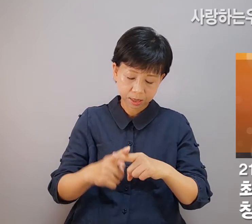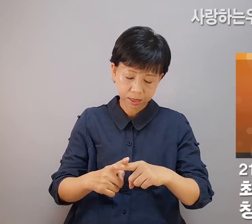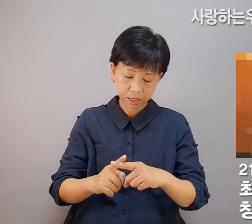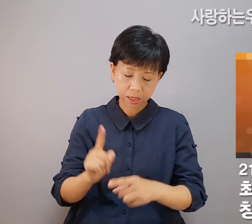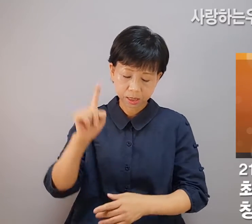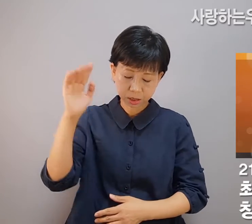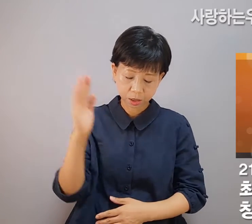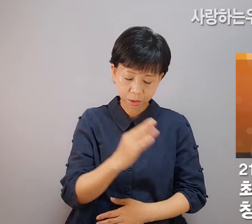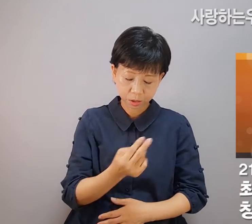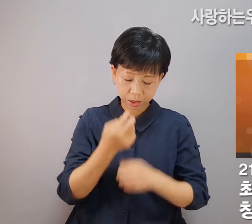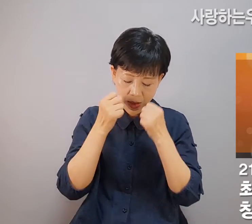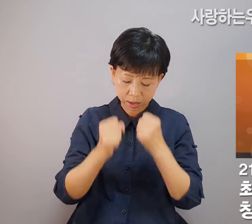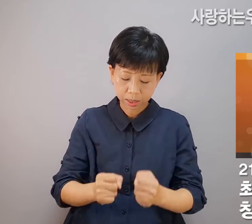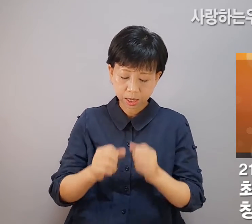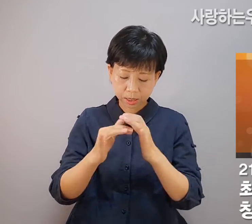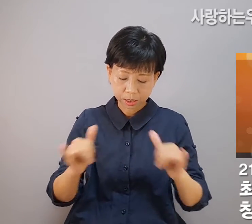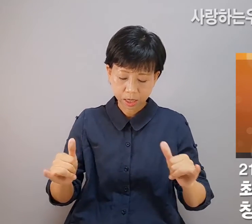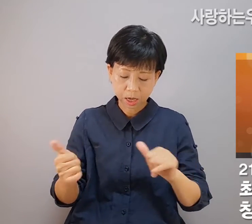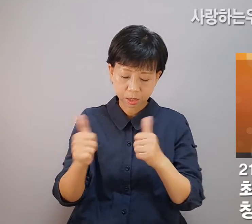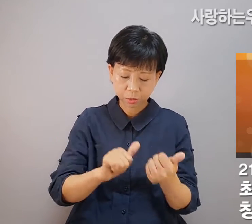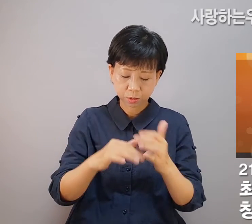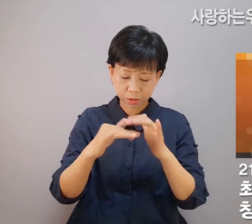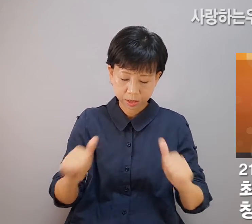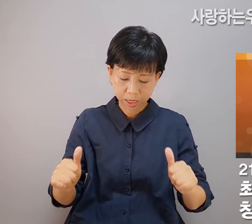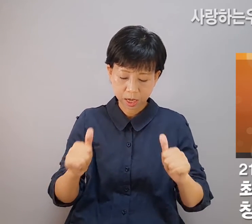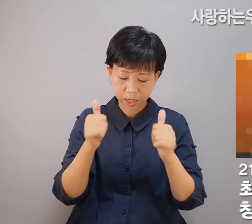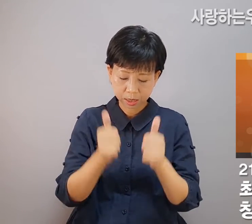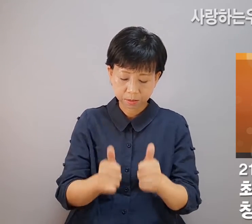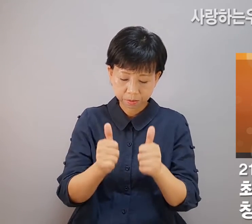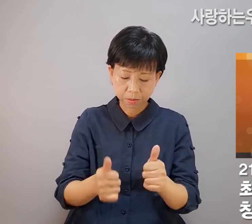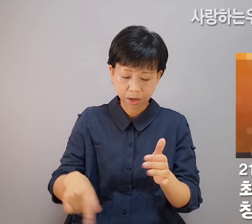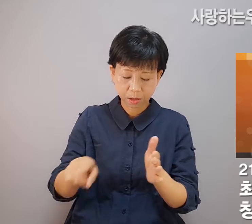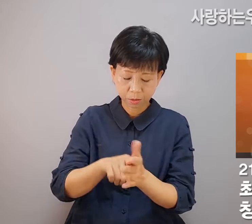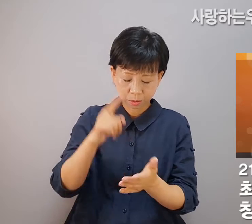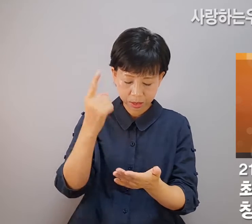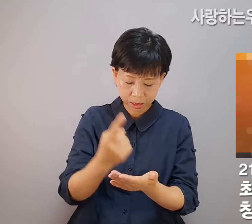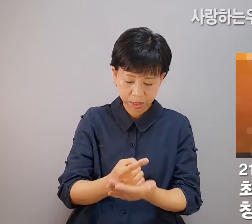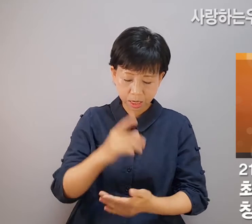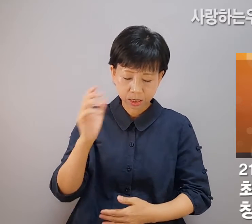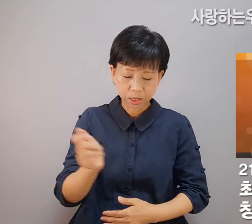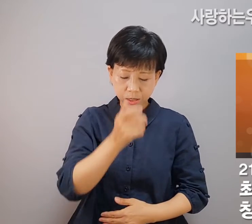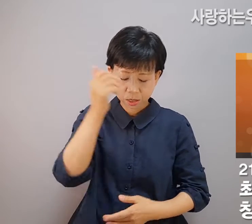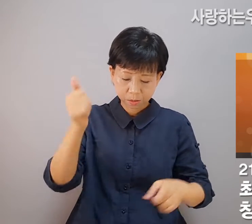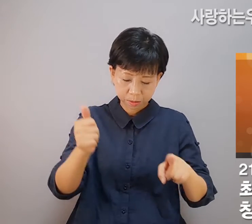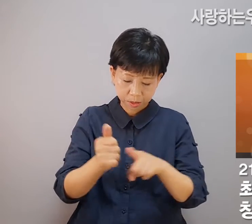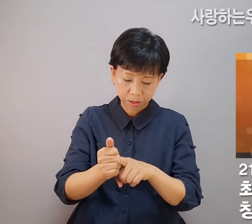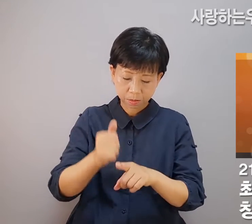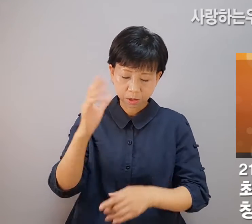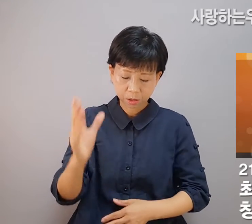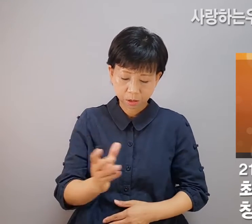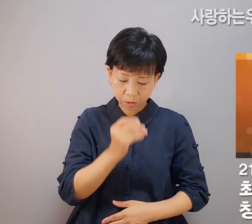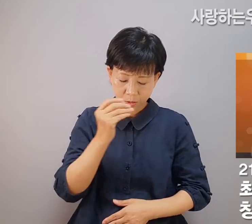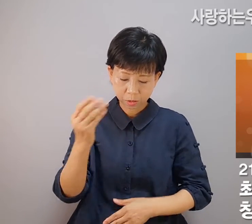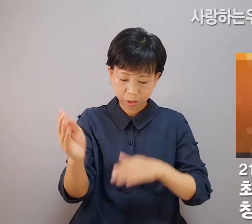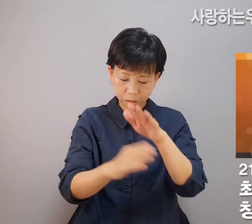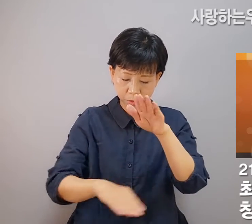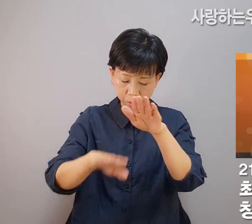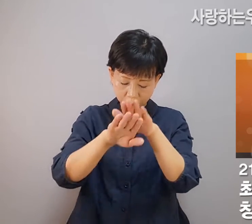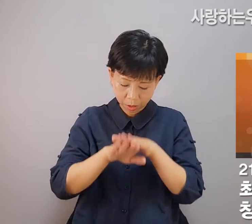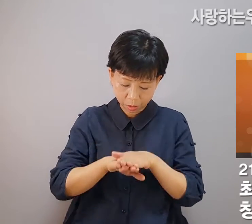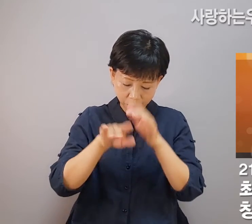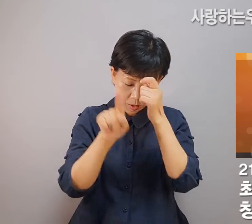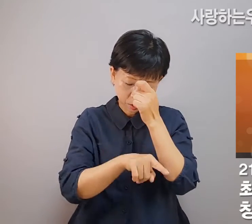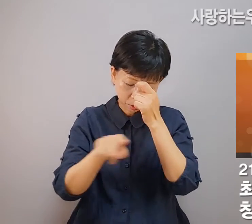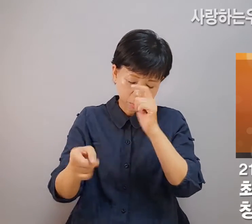계시다가 저리로서 산 자와 죽은 자를 심판하러 오시리라. 성령을 믿사오며 거룩한